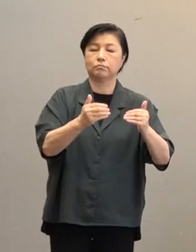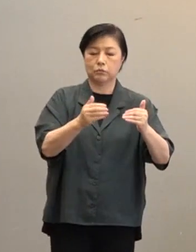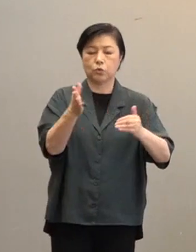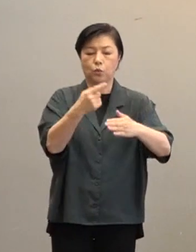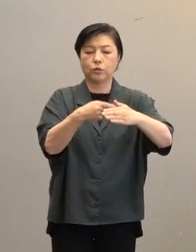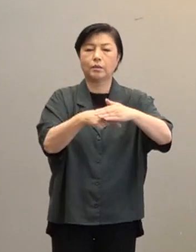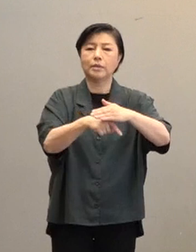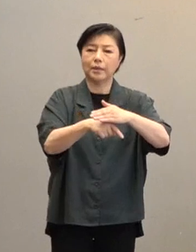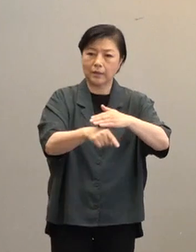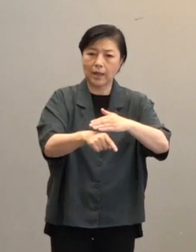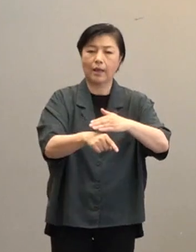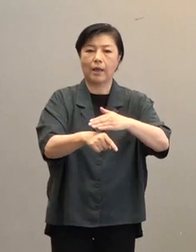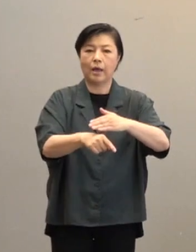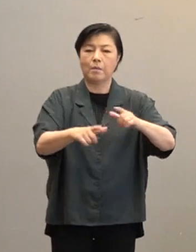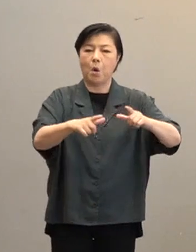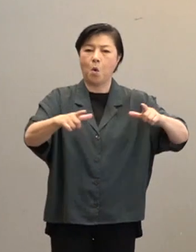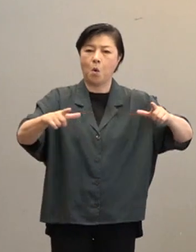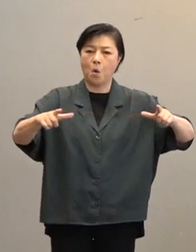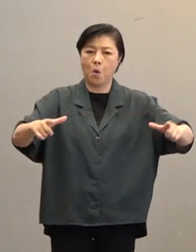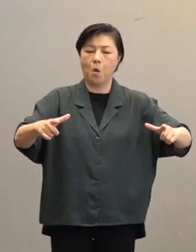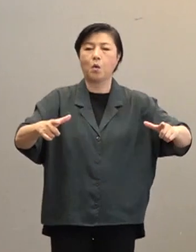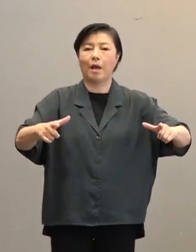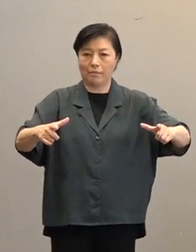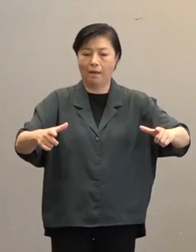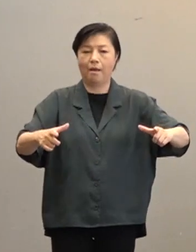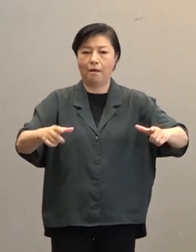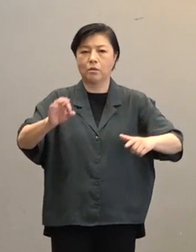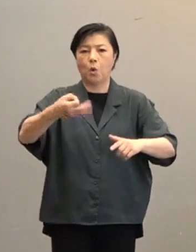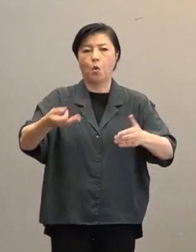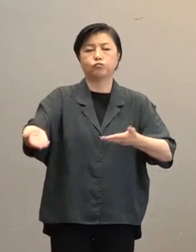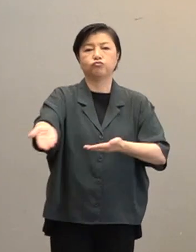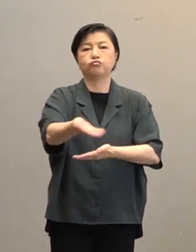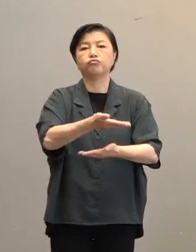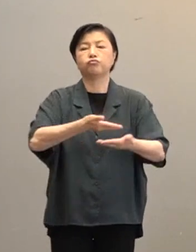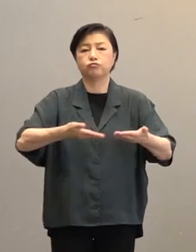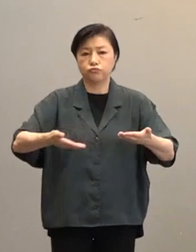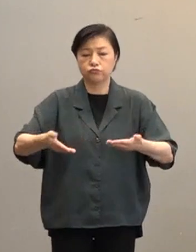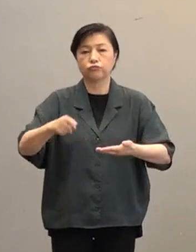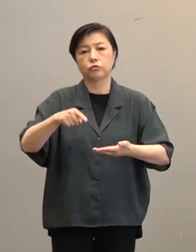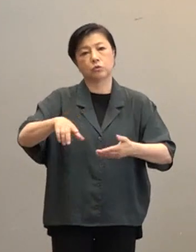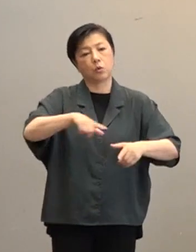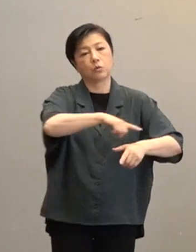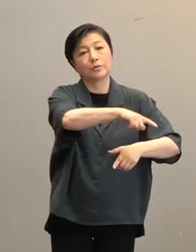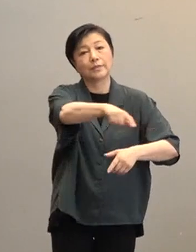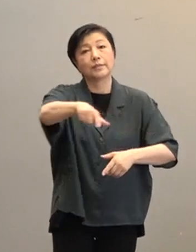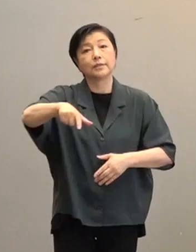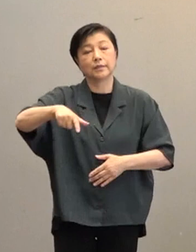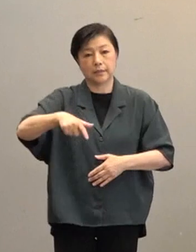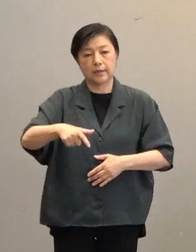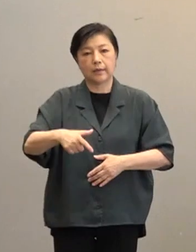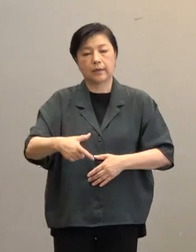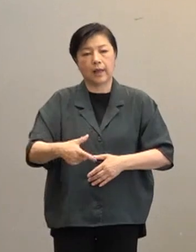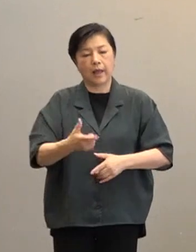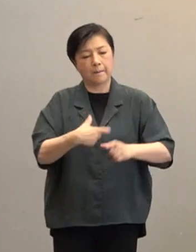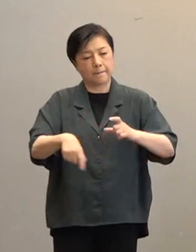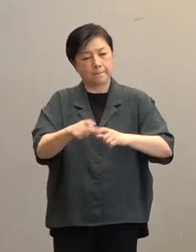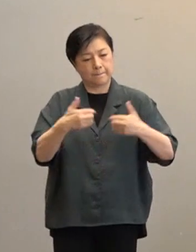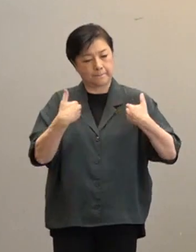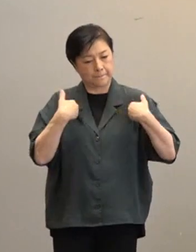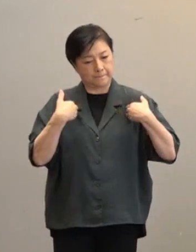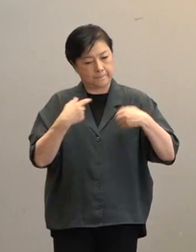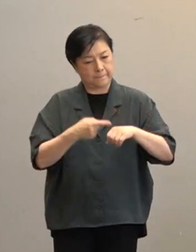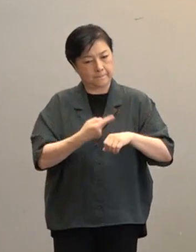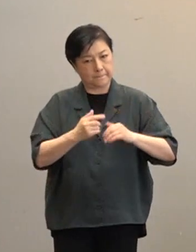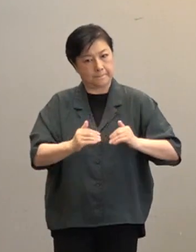ういう意味では大型物流がその地域でさらに必要性が増してくるという